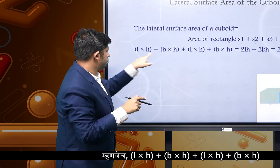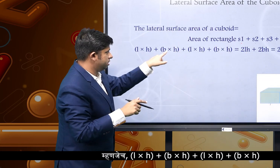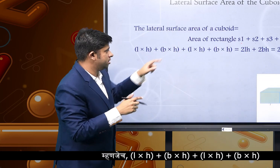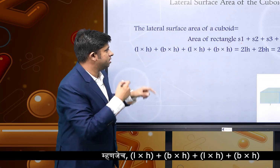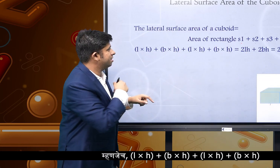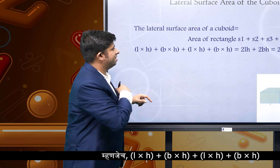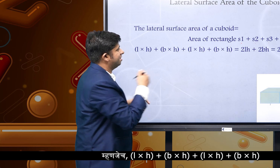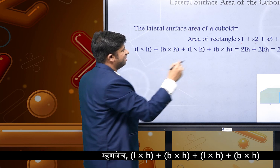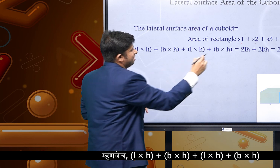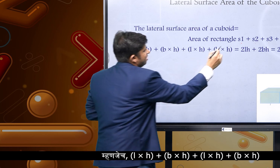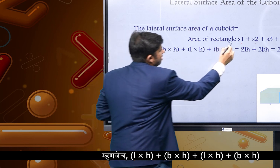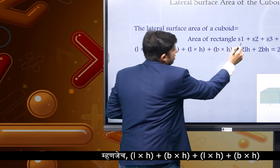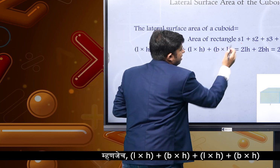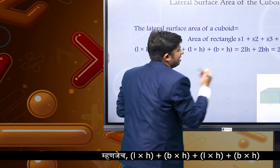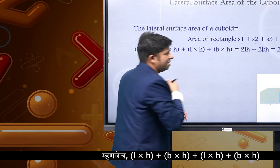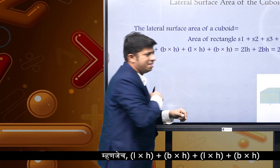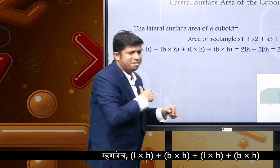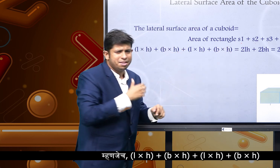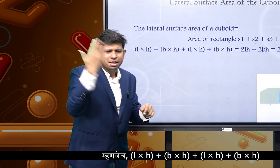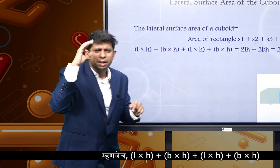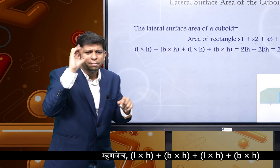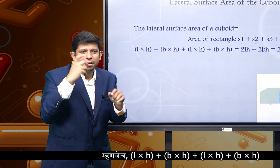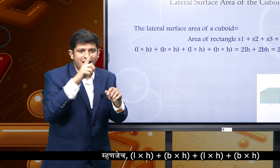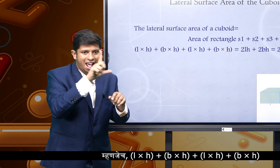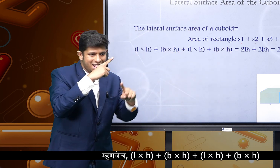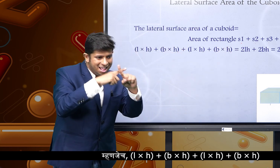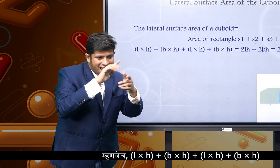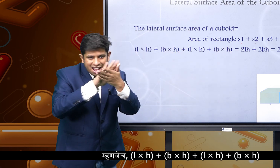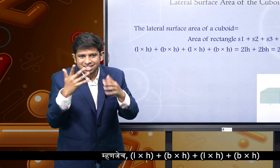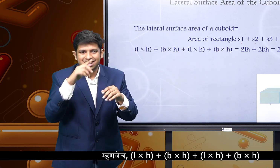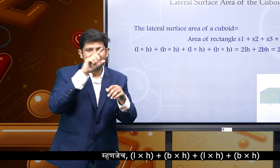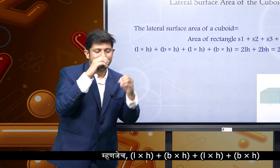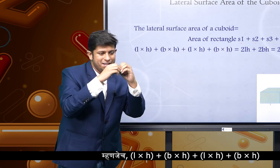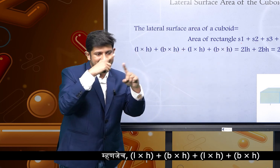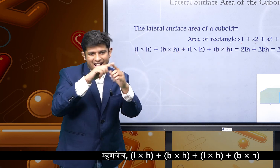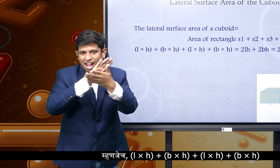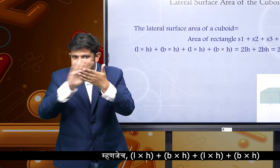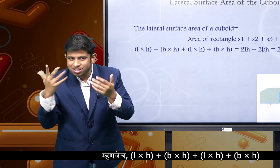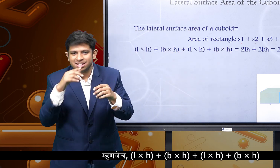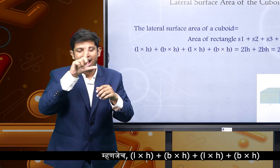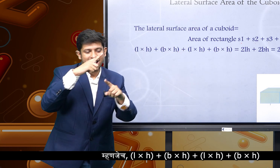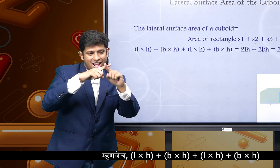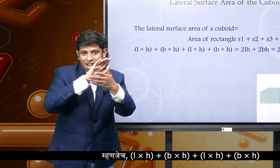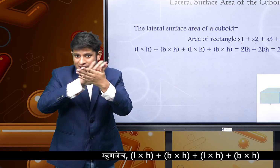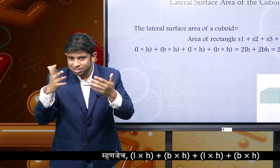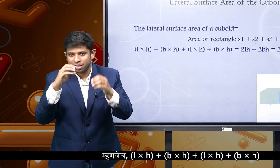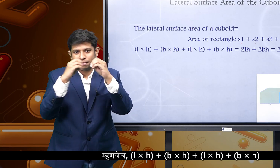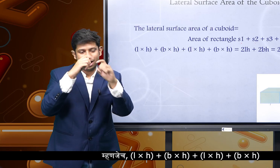म्हणजेच L गुणिले H एका कंसामध्ये B गुणिले H एका कंसामध्ये अधिक L